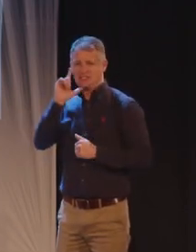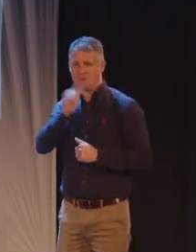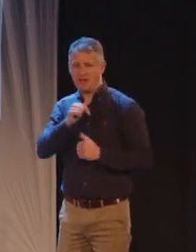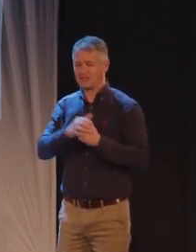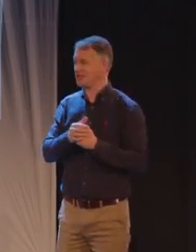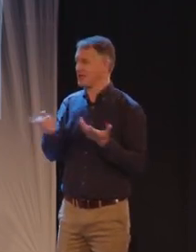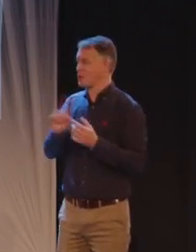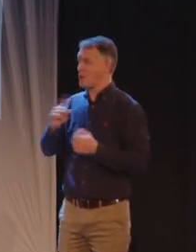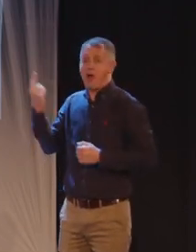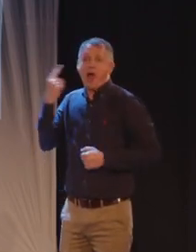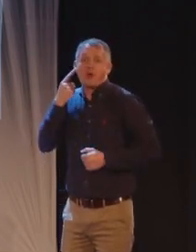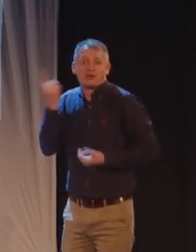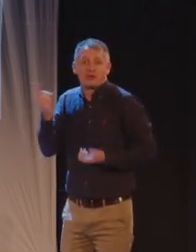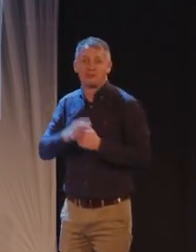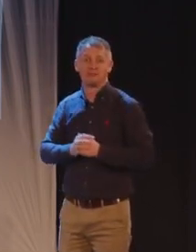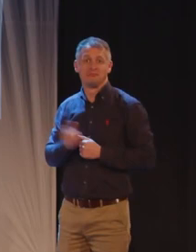care nu aude.